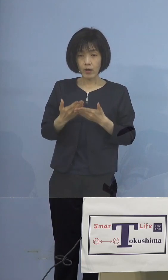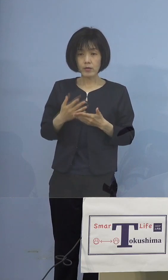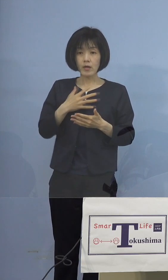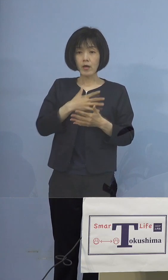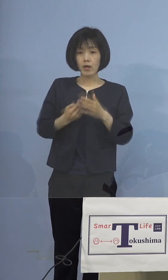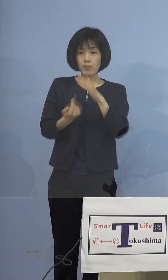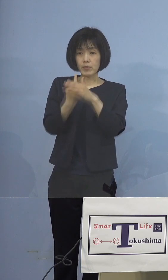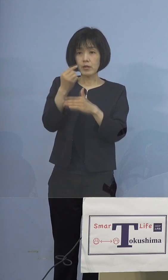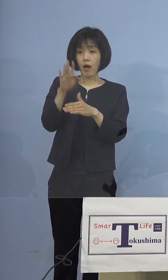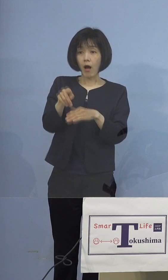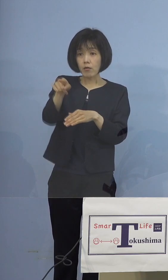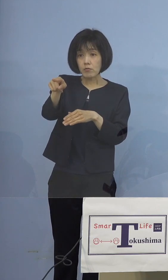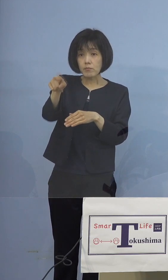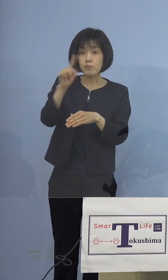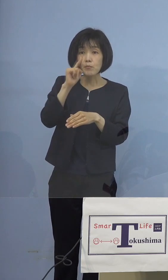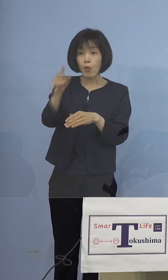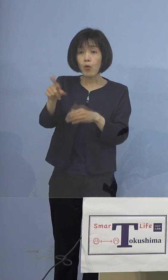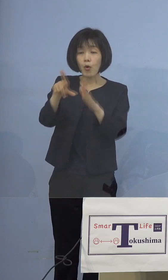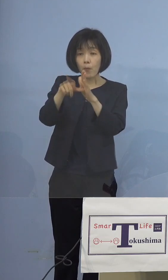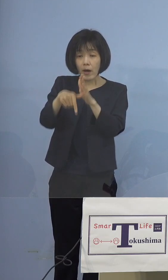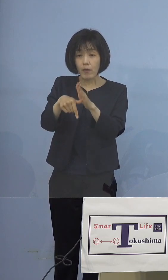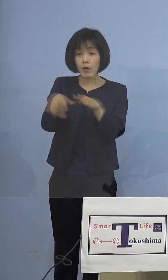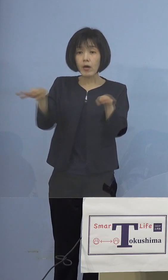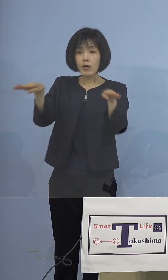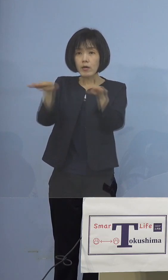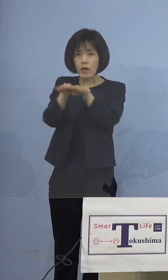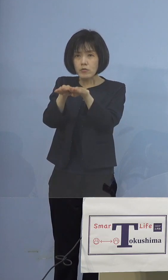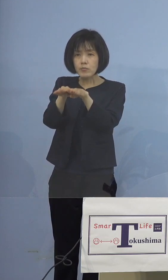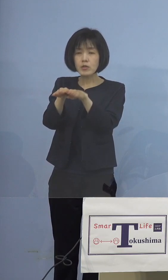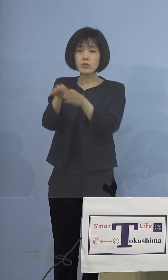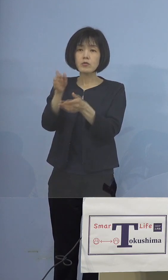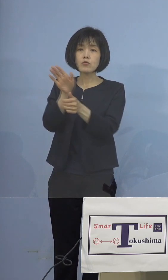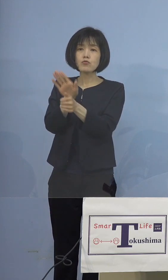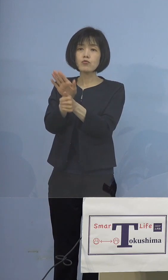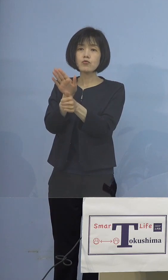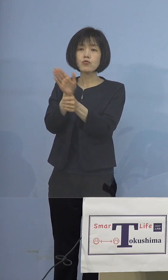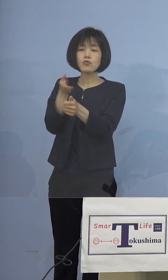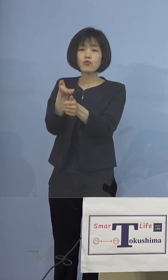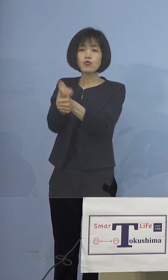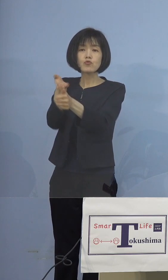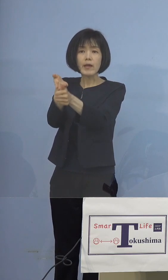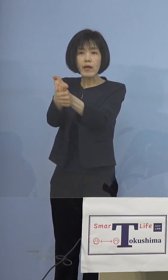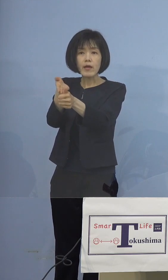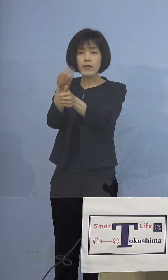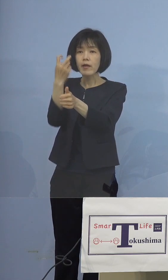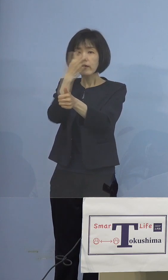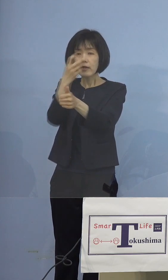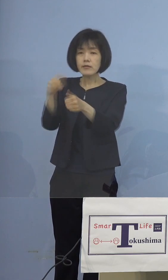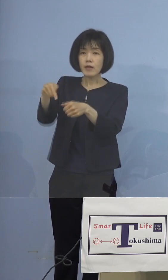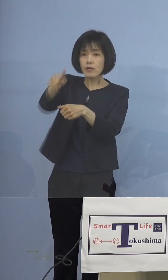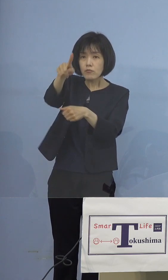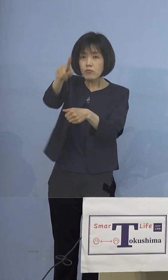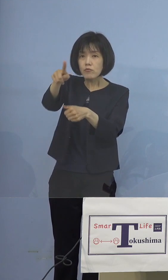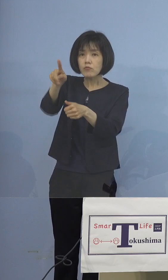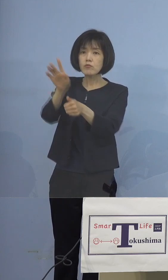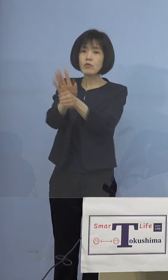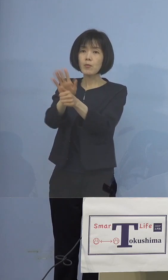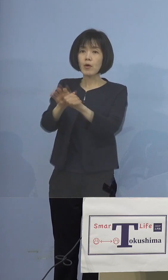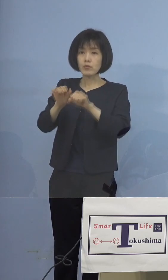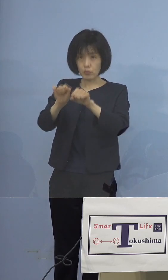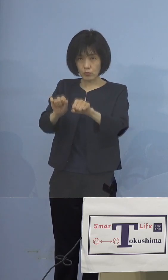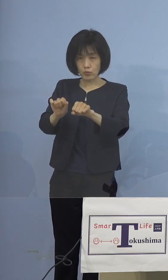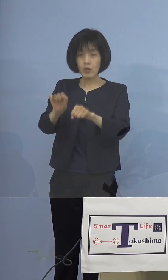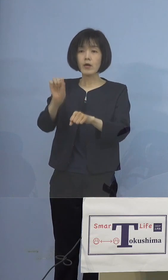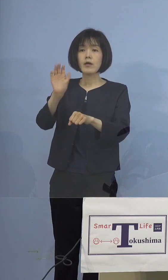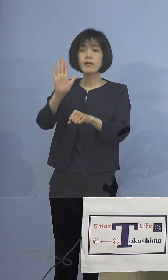の方がいる場合は休暇取得の上検査を受けていただくよう配慮していただくこと、テレワーク